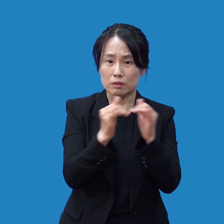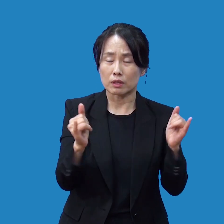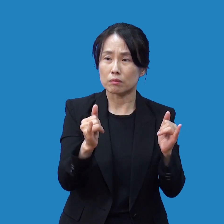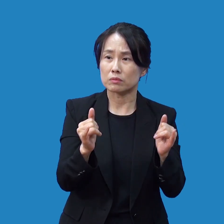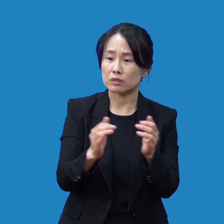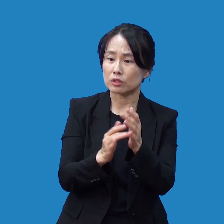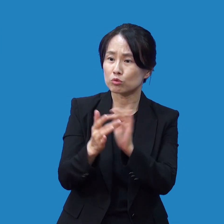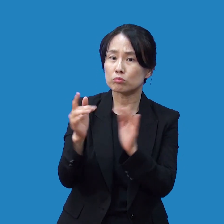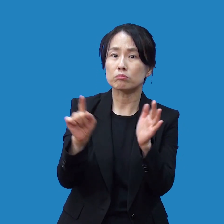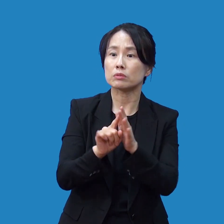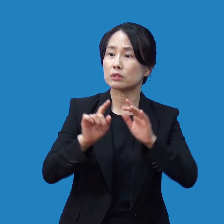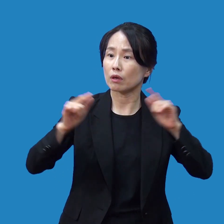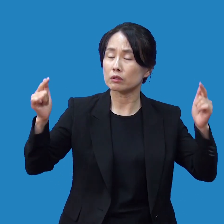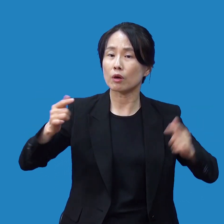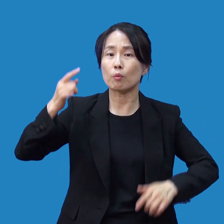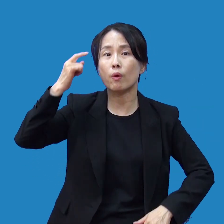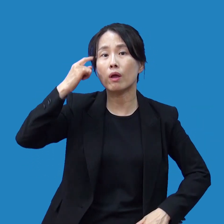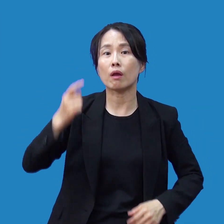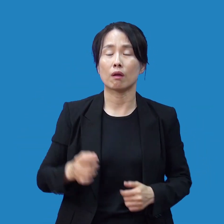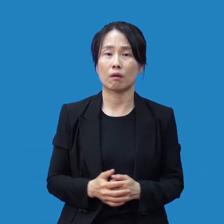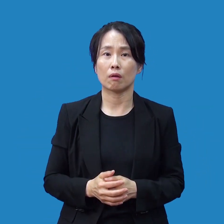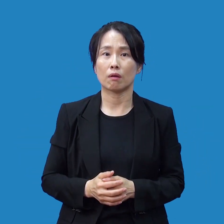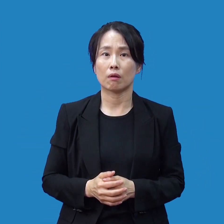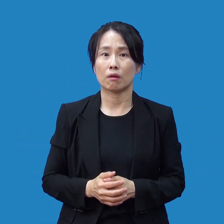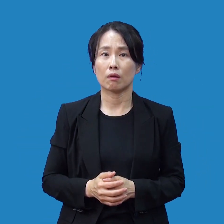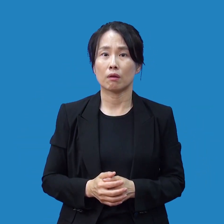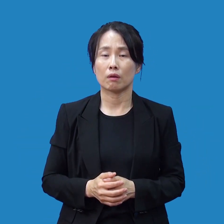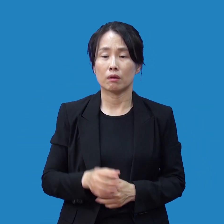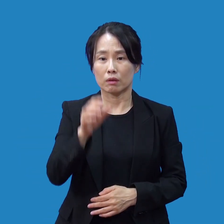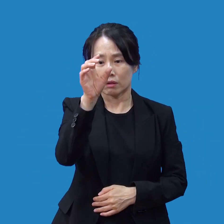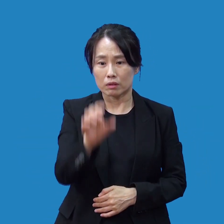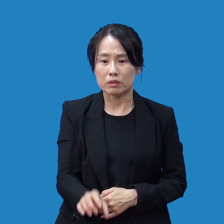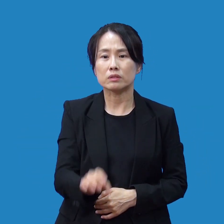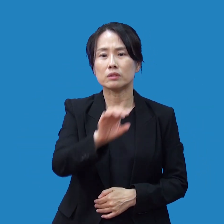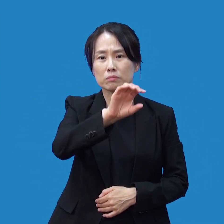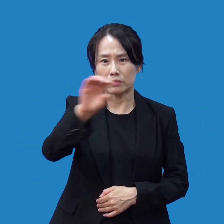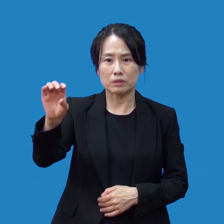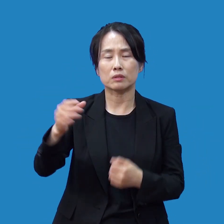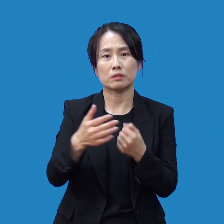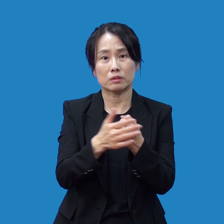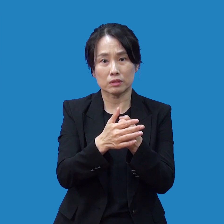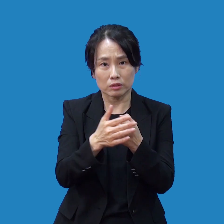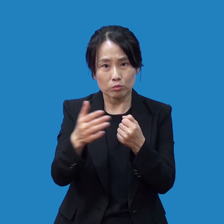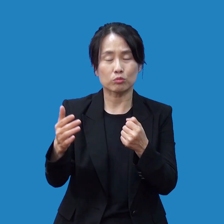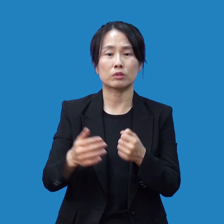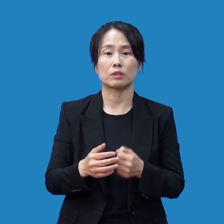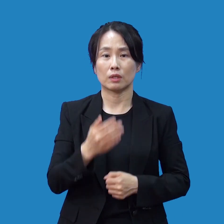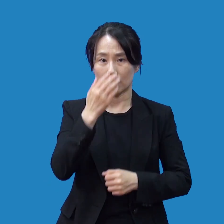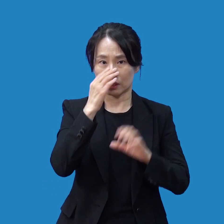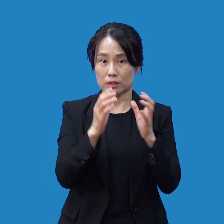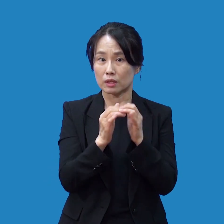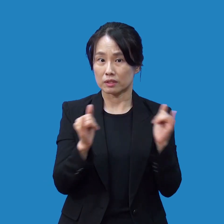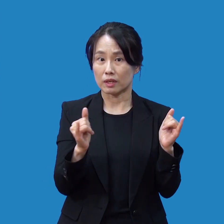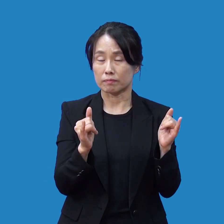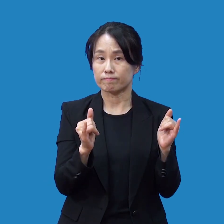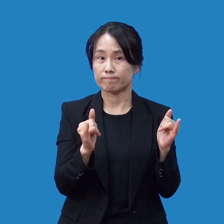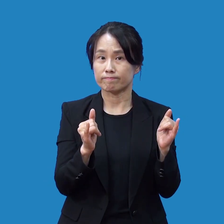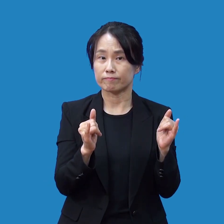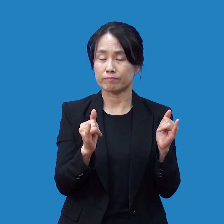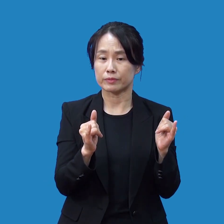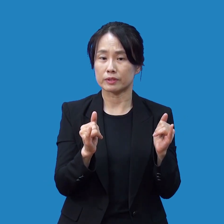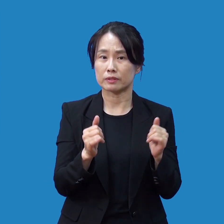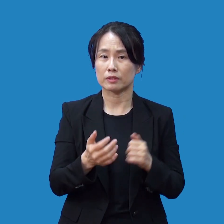등을 돌렸을까요? 바로 십자가 때문이죠. 이 유대인들은